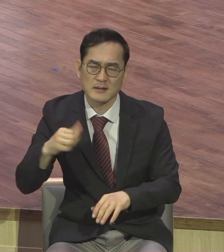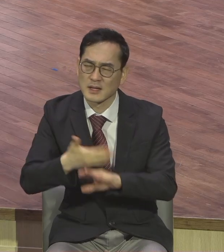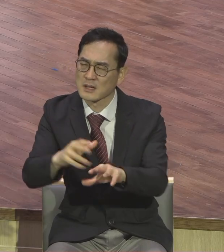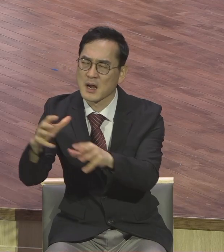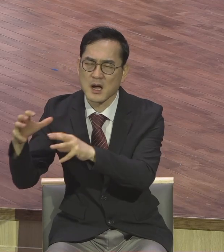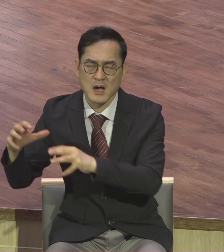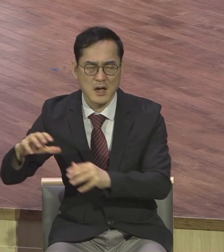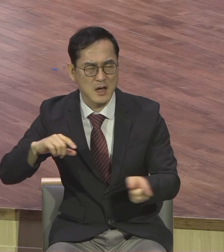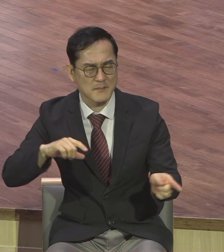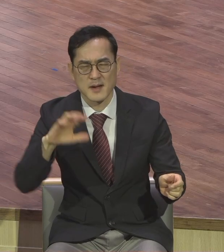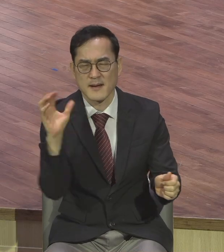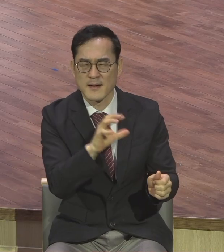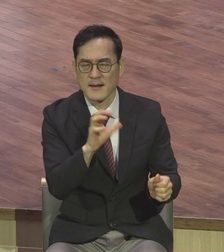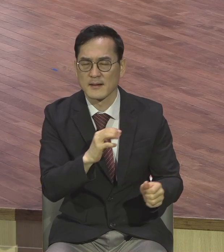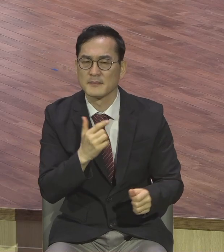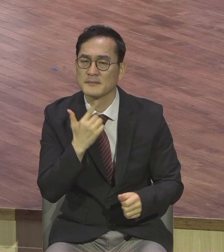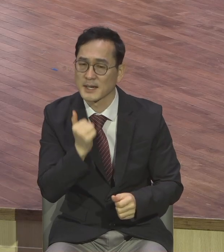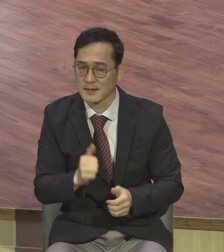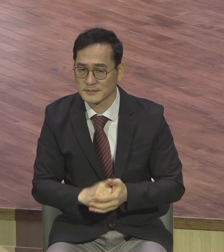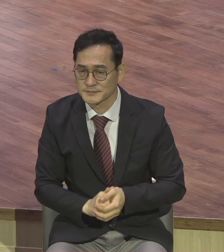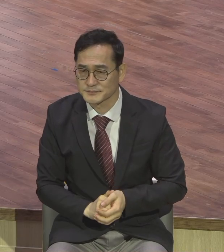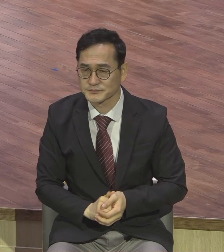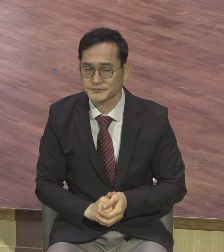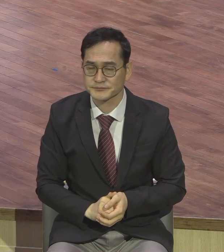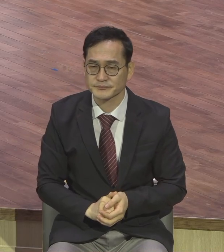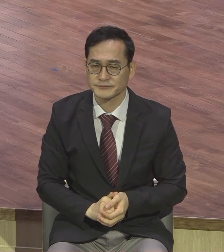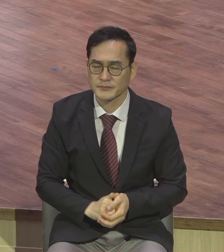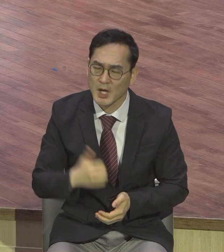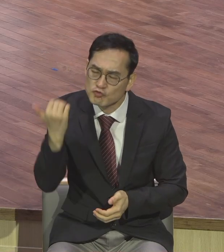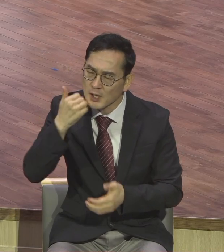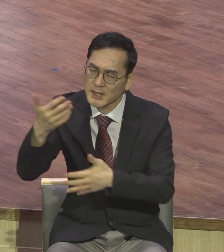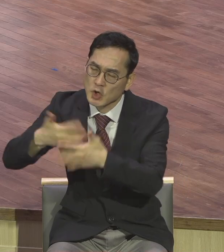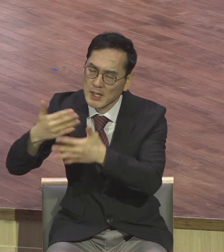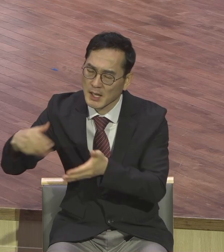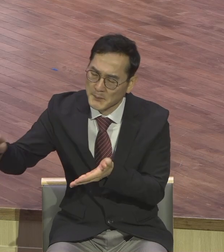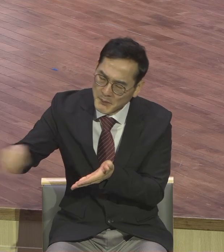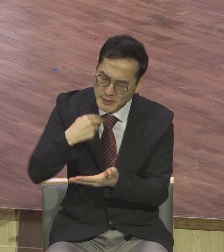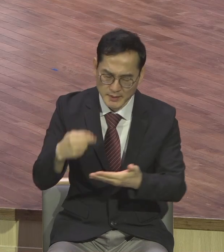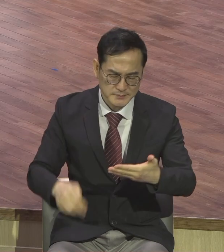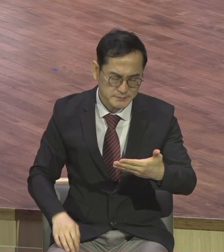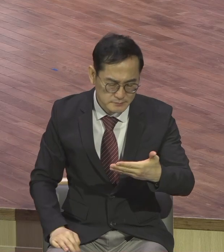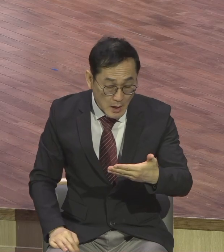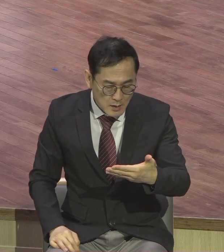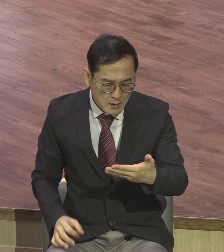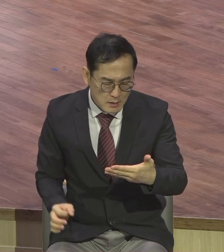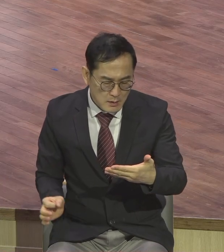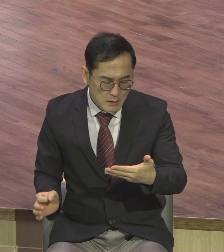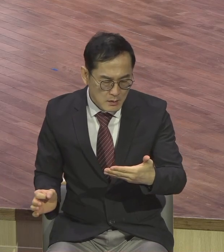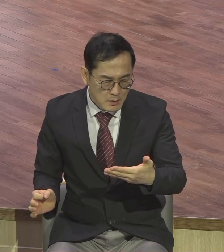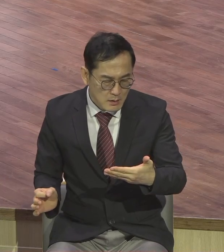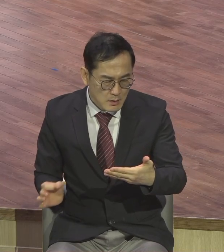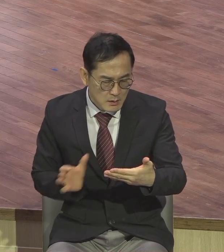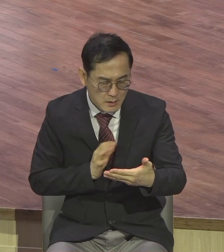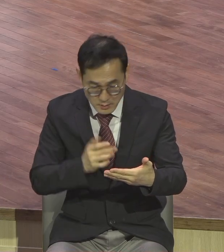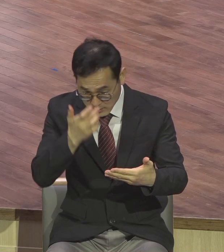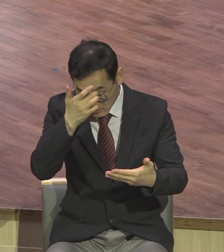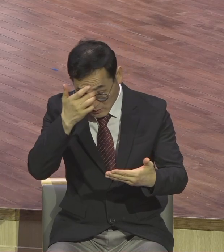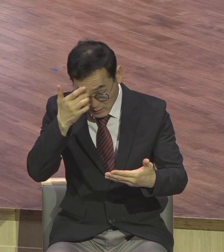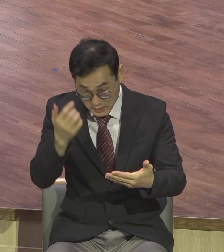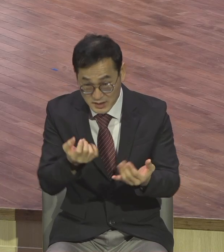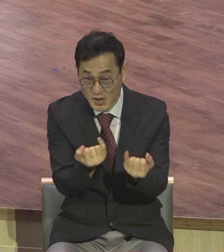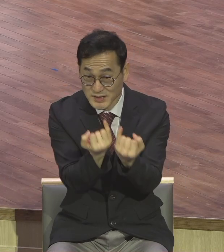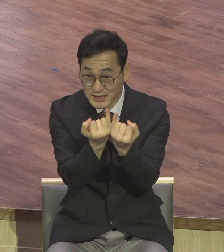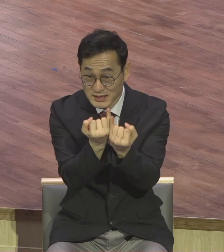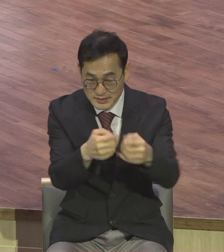어느 정도는 오늘 아침에 누가 또 동영상 보냈더라고요. 그냥 여자들을 너희 쭉 무릎